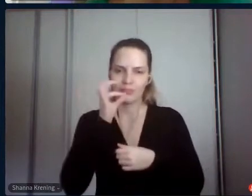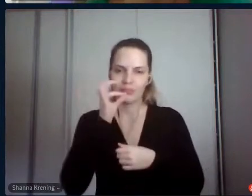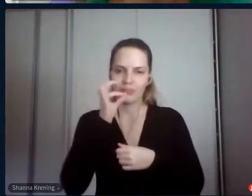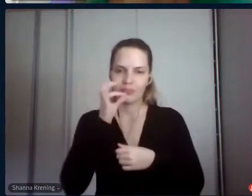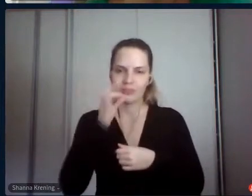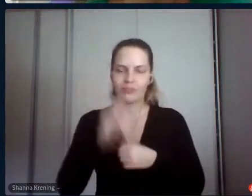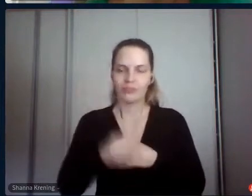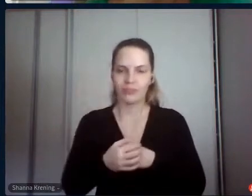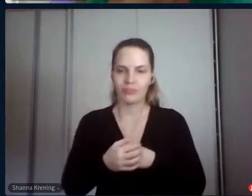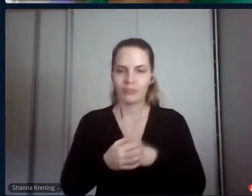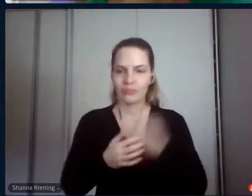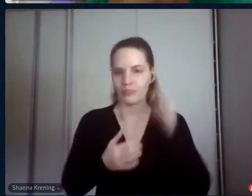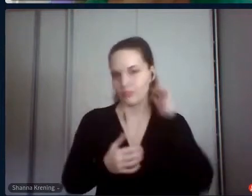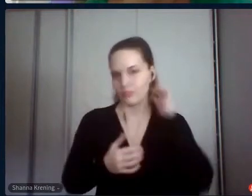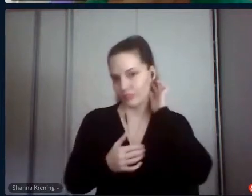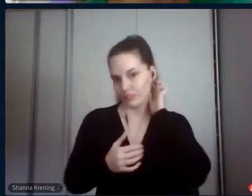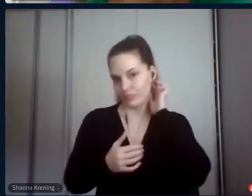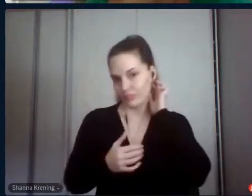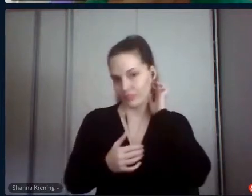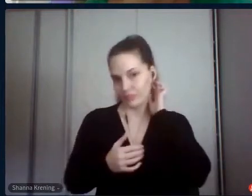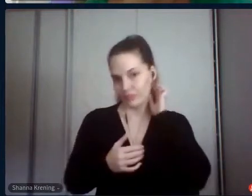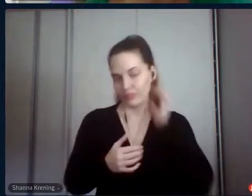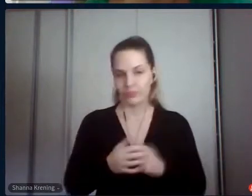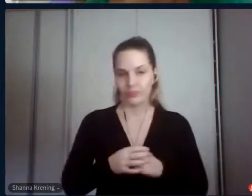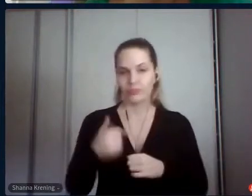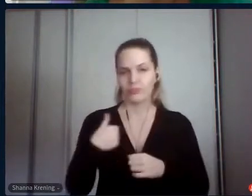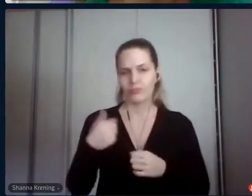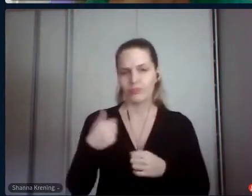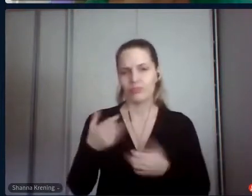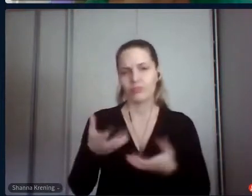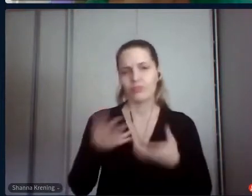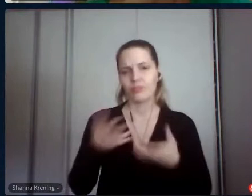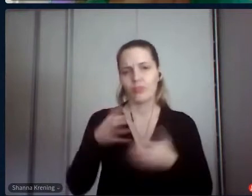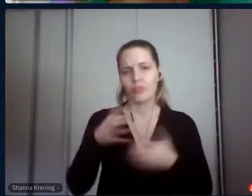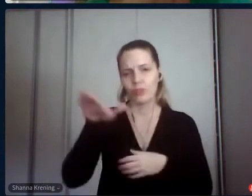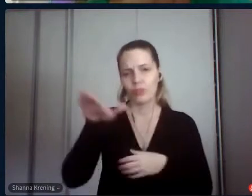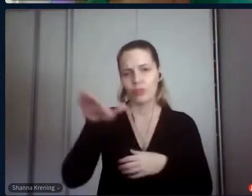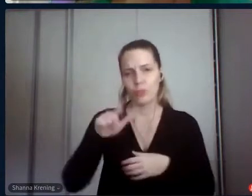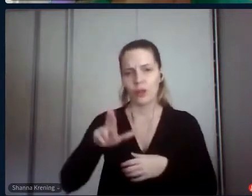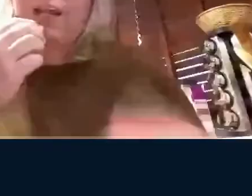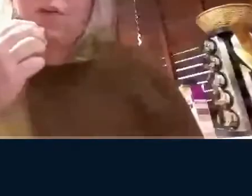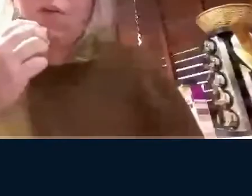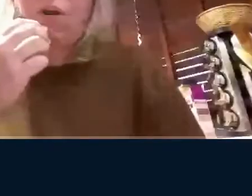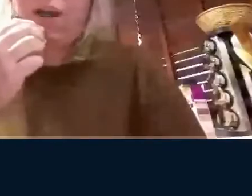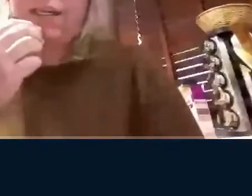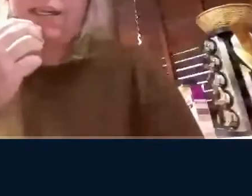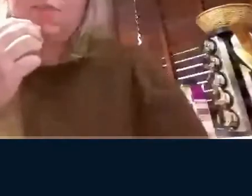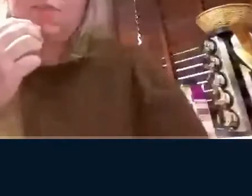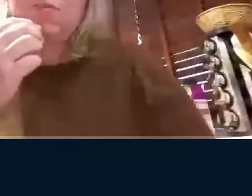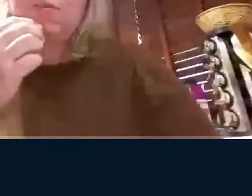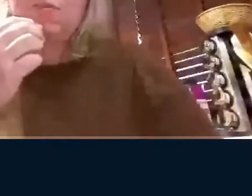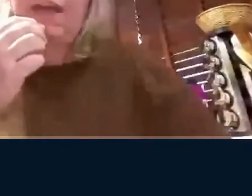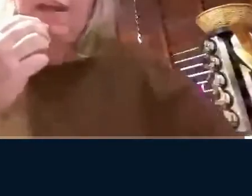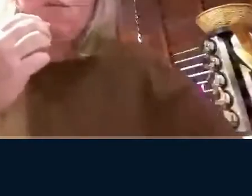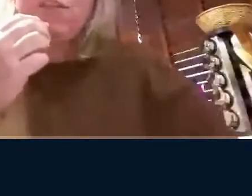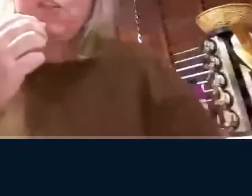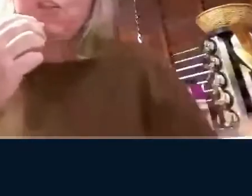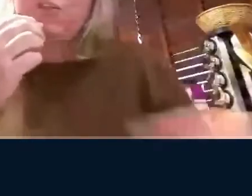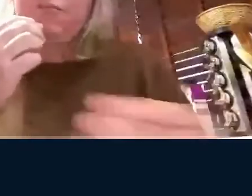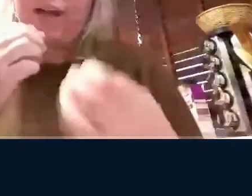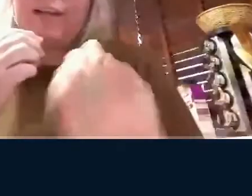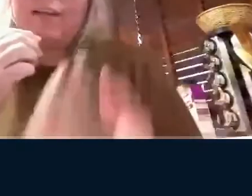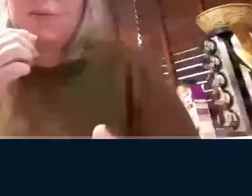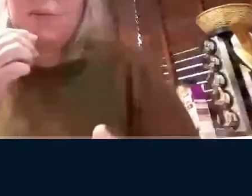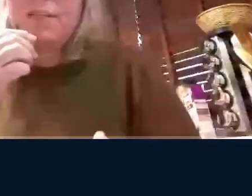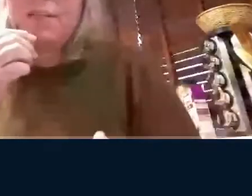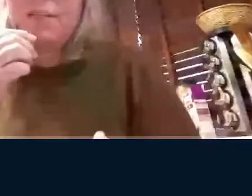Eu gostaria de chamar a Lúcia, que eu sei que ela tem uma atividade na sequência, mas eu acho importante que ela coloque isso, né? Quando a gente